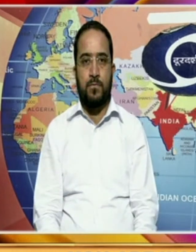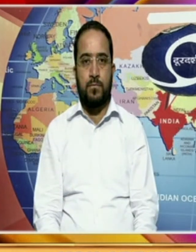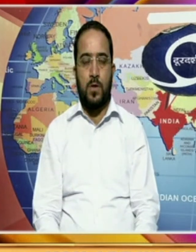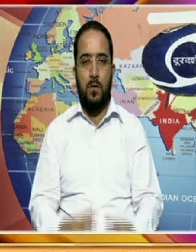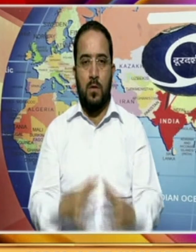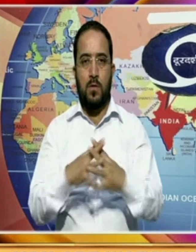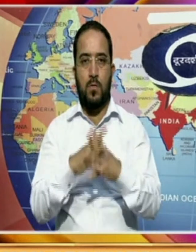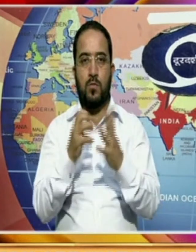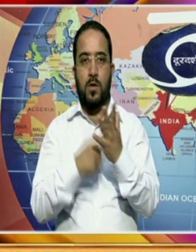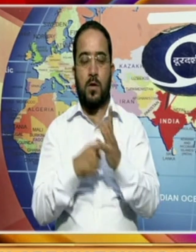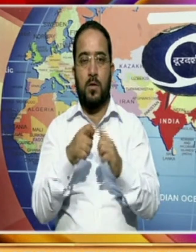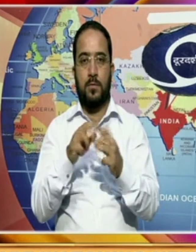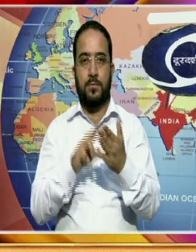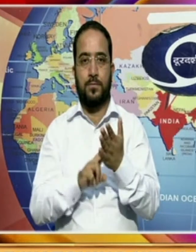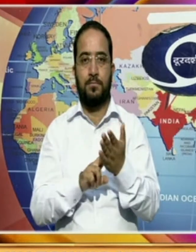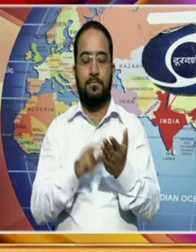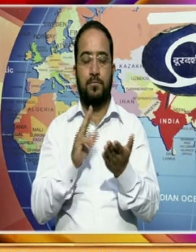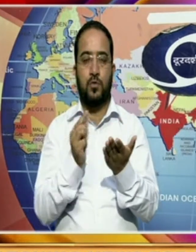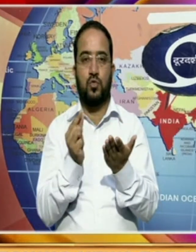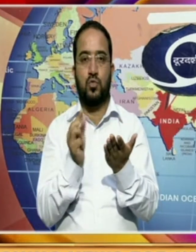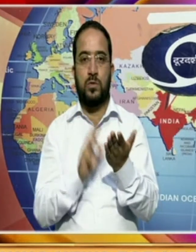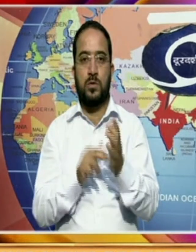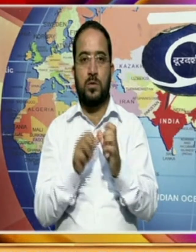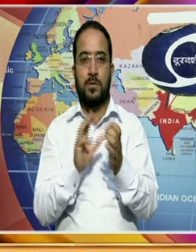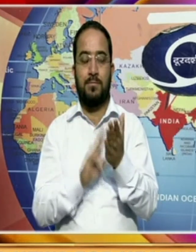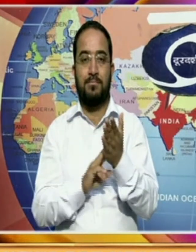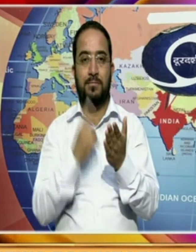वर्कशॉप से पंचायत राज के मरकजी वजीर ममलिकत